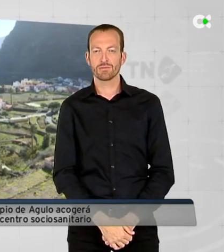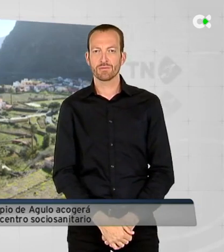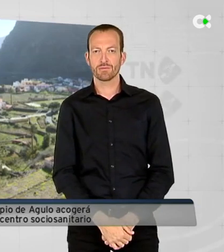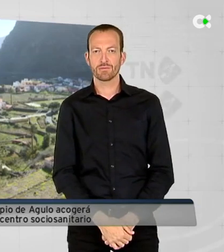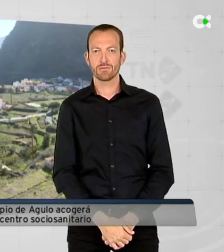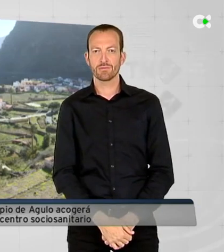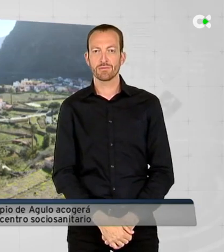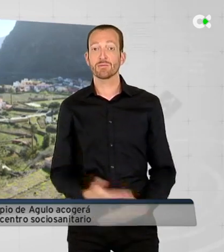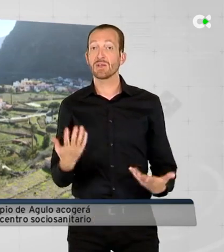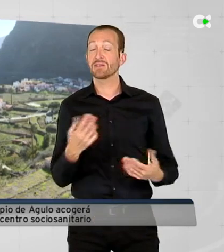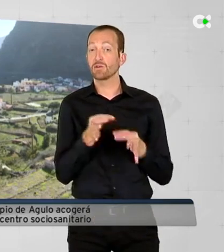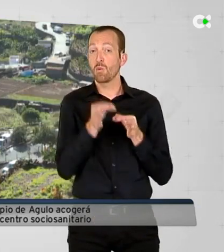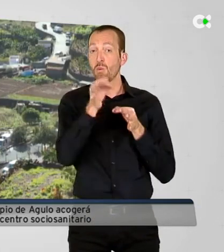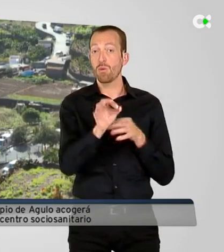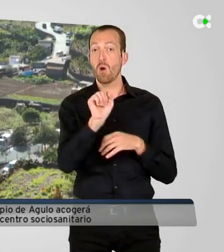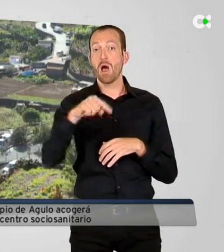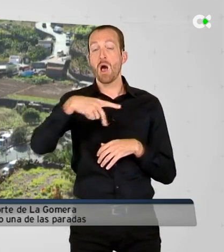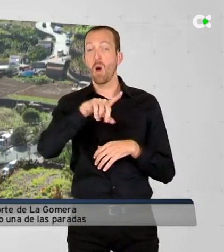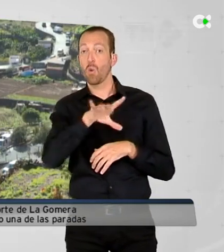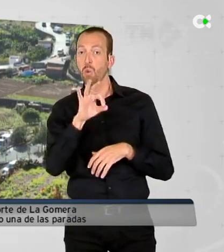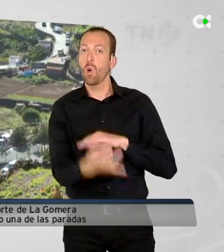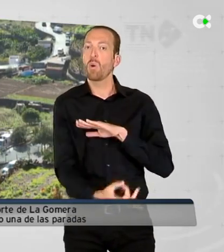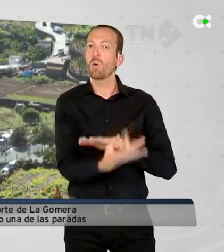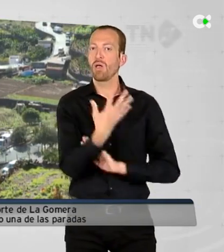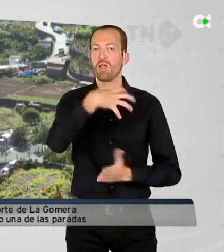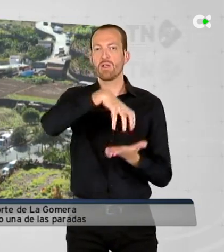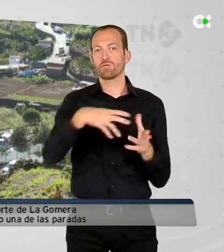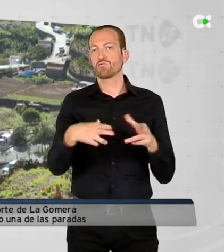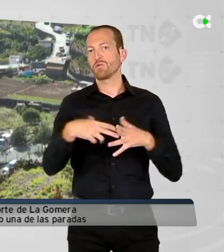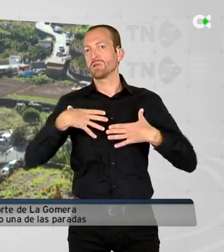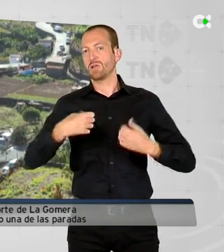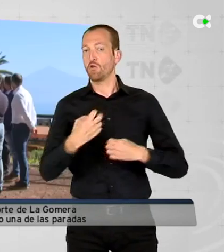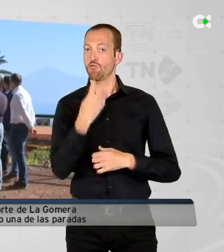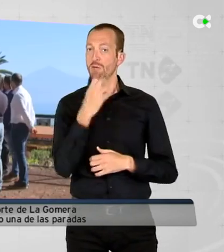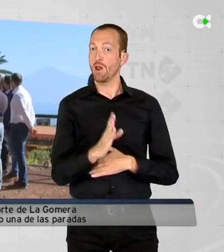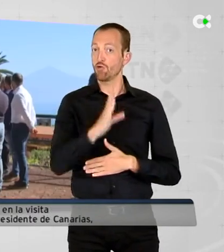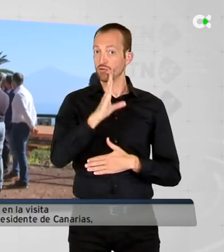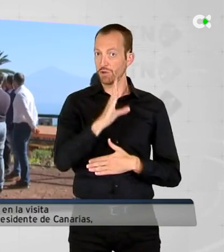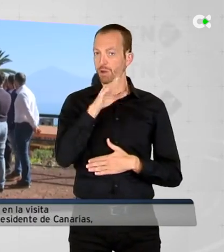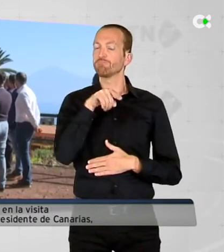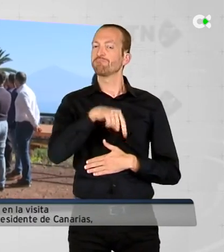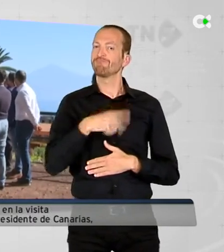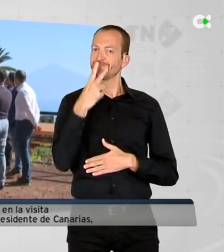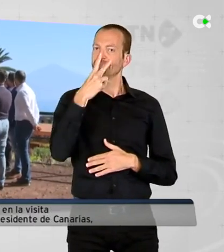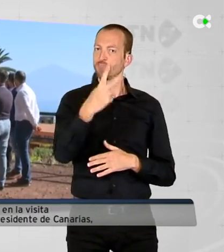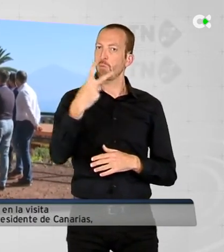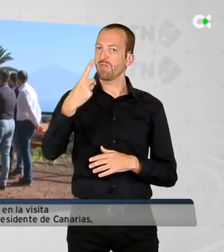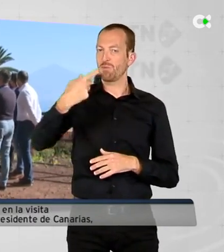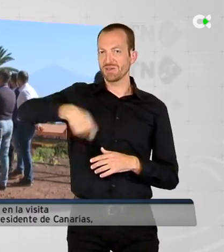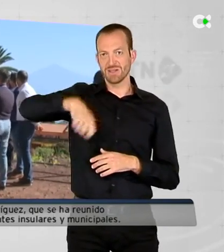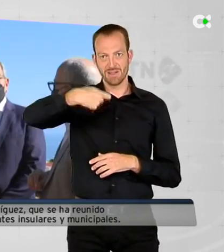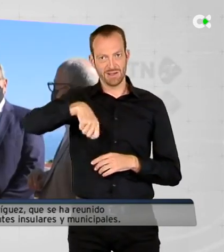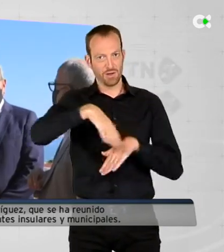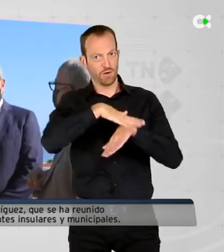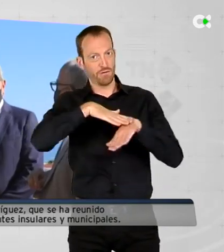El municipio de Agulo acogerá el futuro centro sociosanitario del norte de La Gomera y ha sido una de las paradas en la visita del vicepresidente de